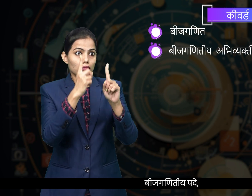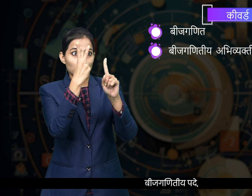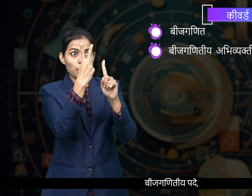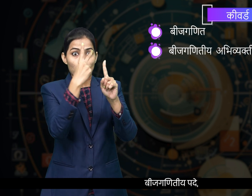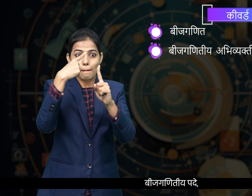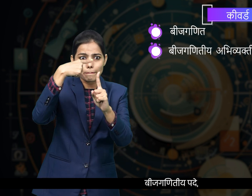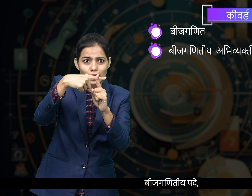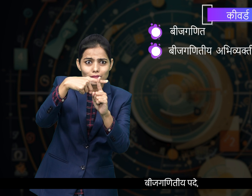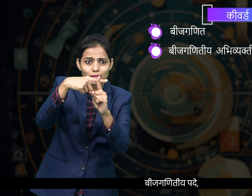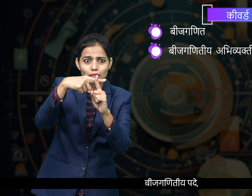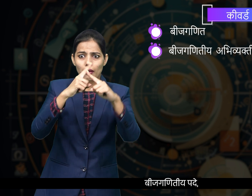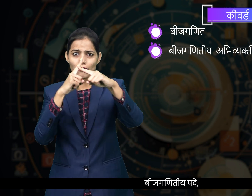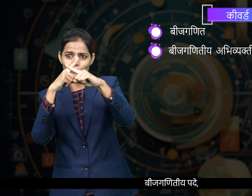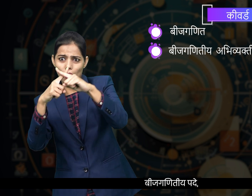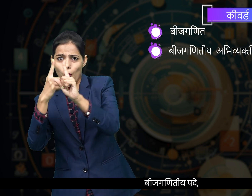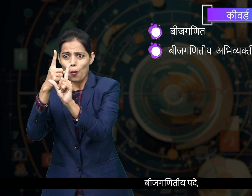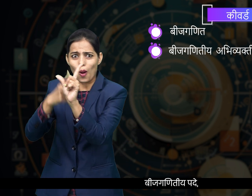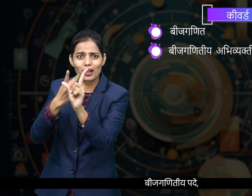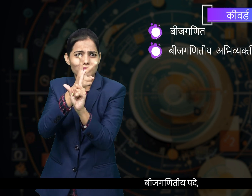बीजगणितीय पदे.